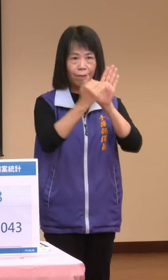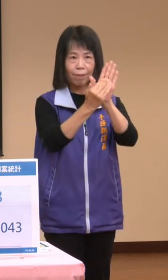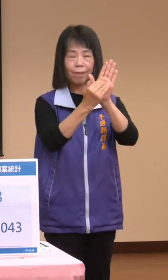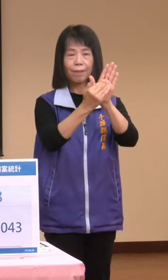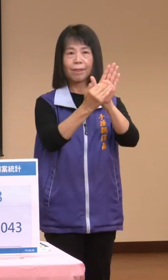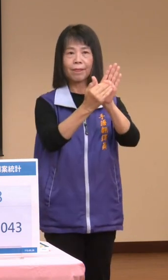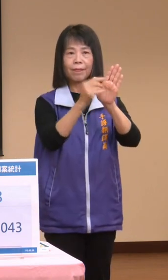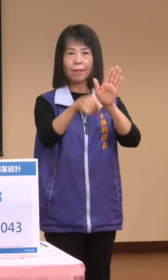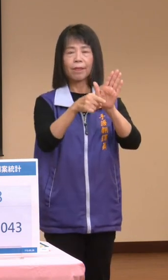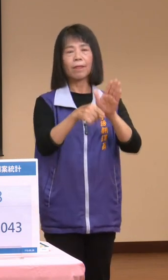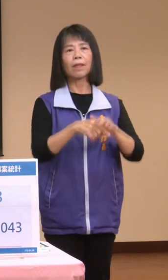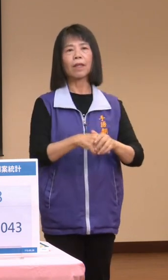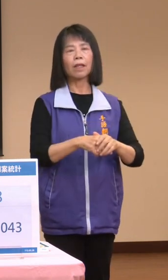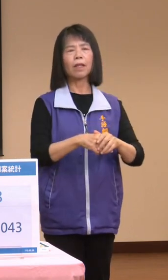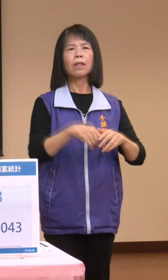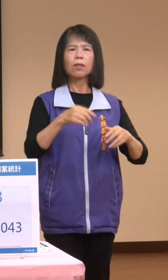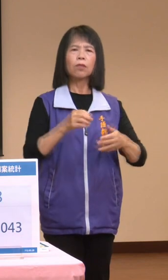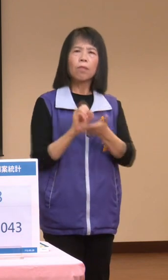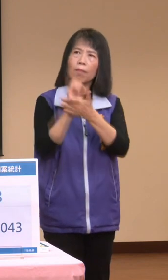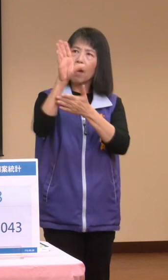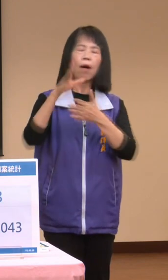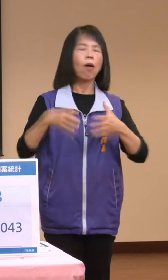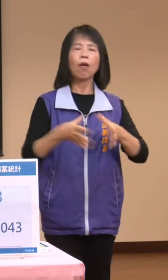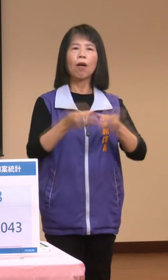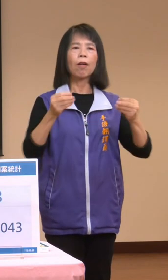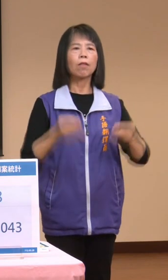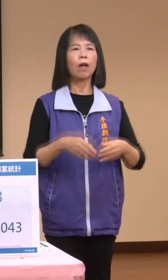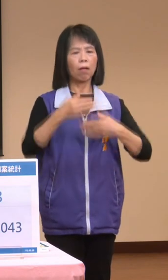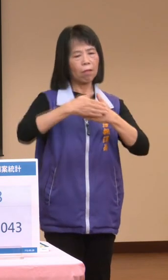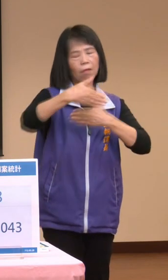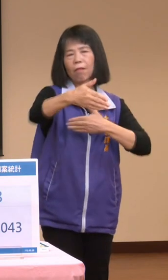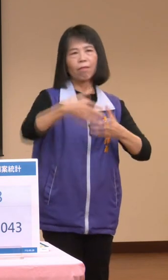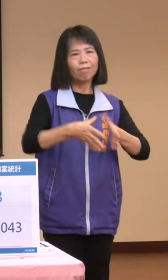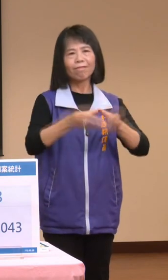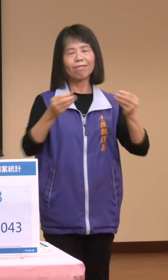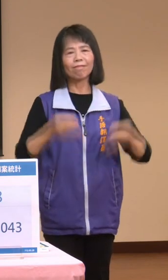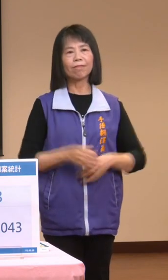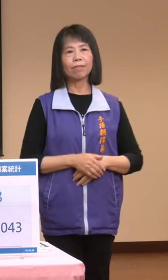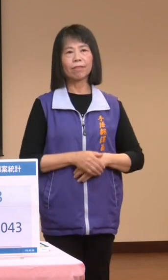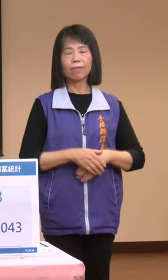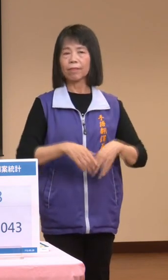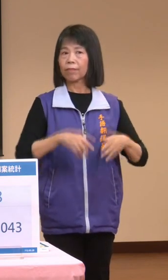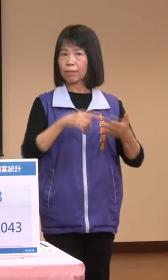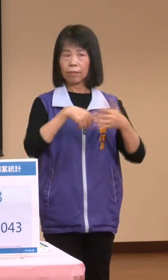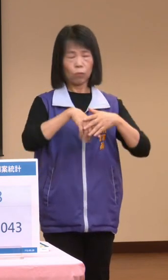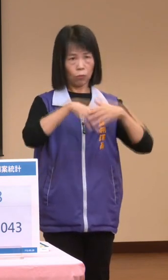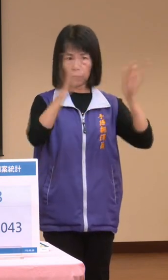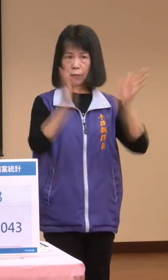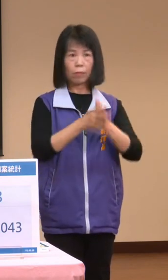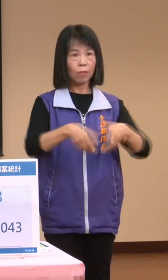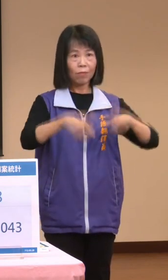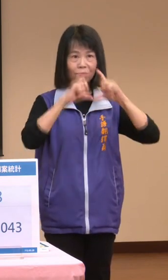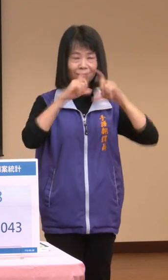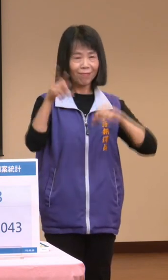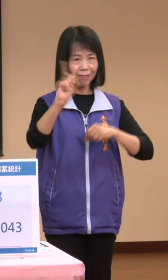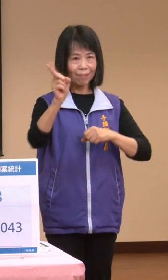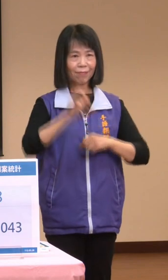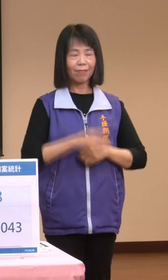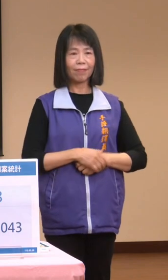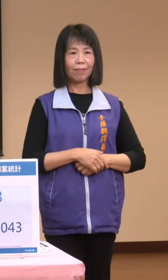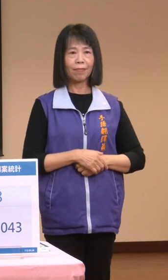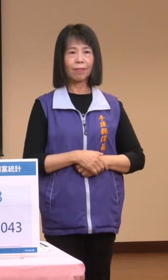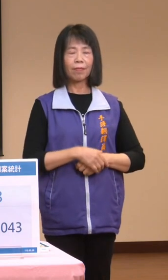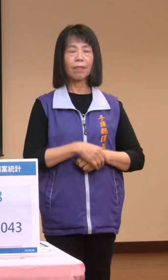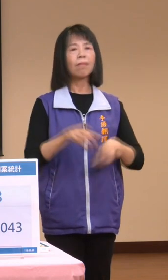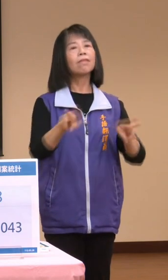是免通报、免隔离，所有的防疫的措施回归到我们这